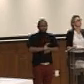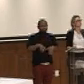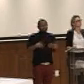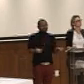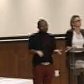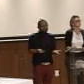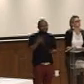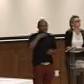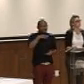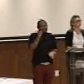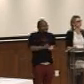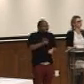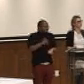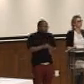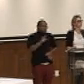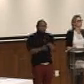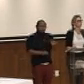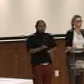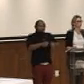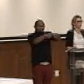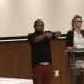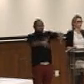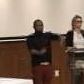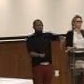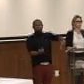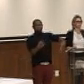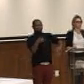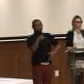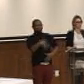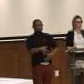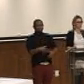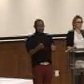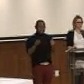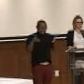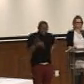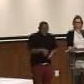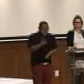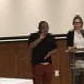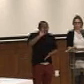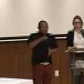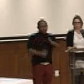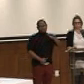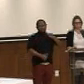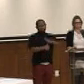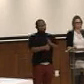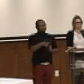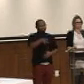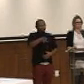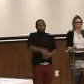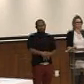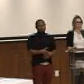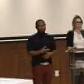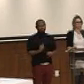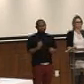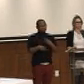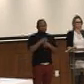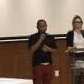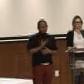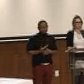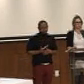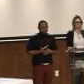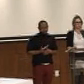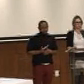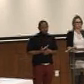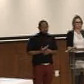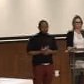injusto esse organograma centralizado na reitoria. E tenho a dizer que na reitoria nós não